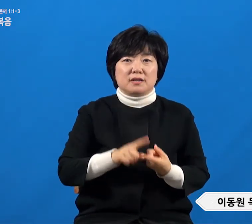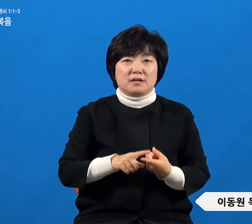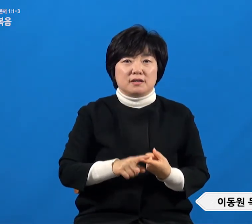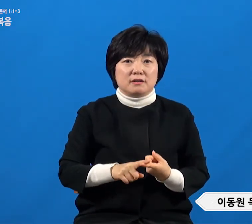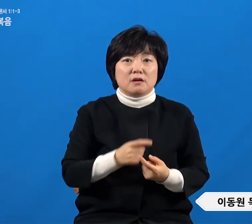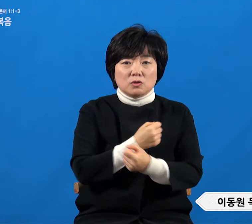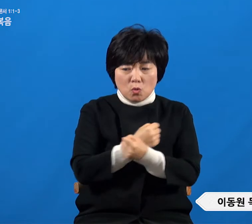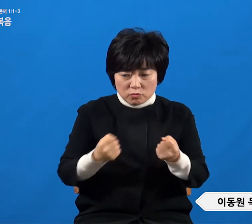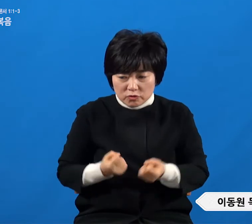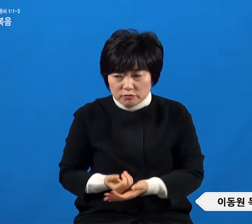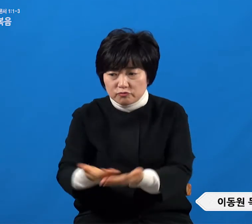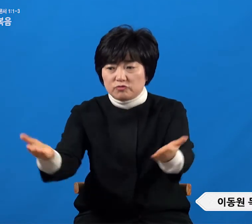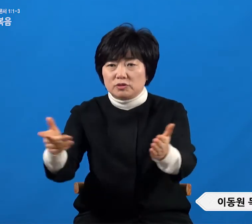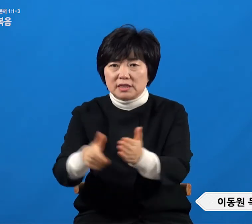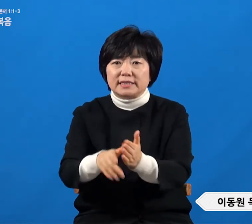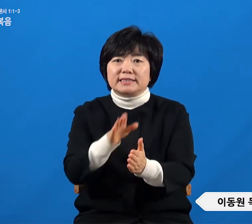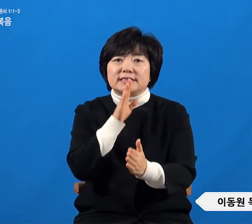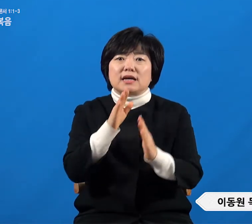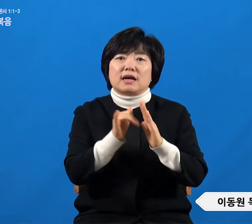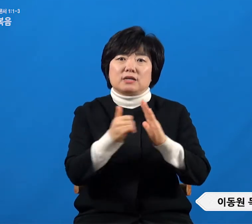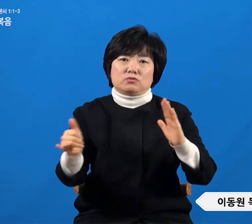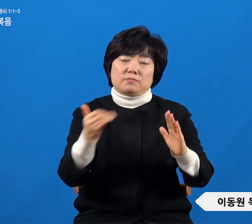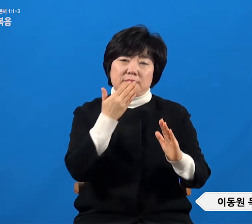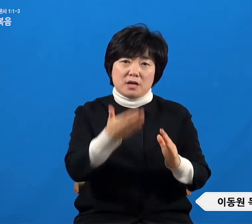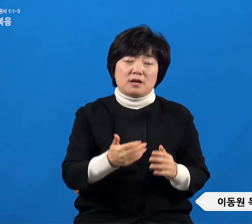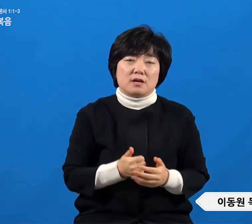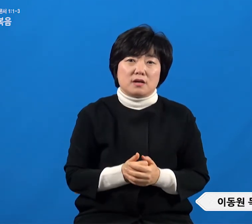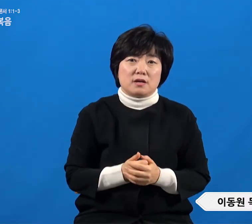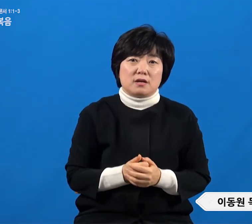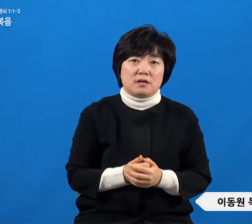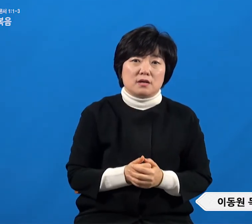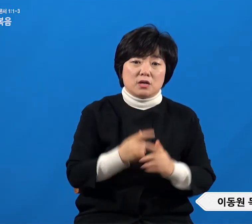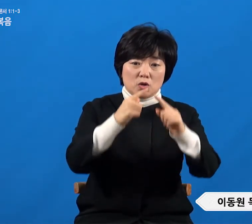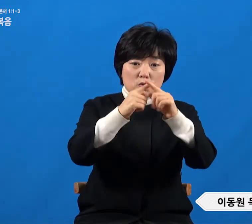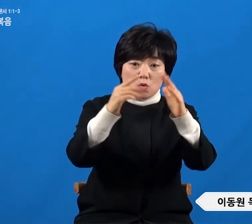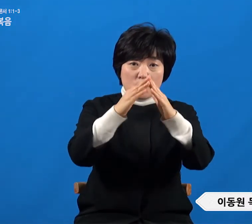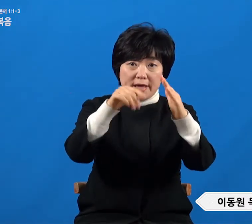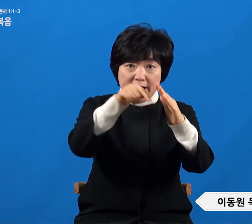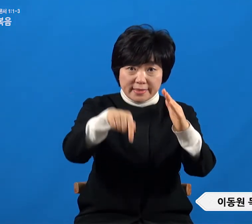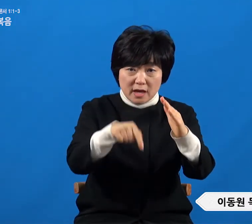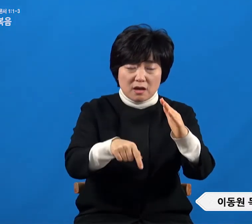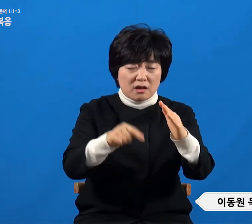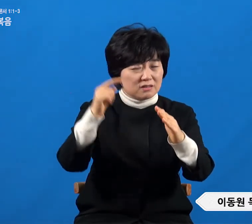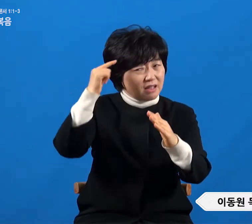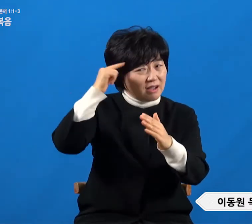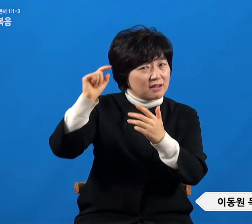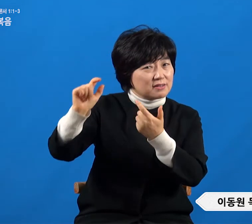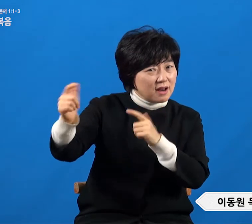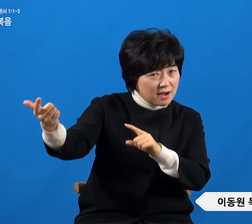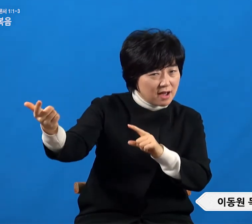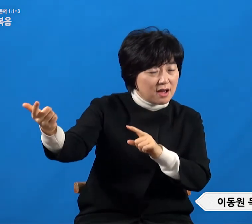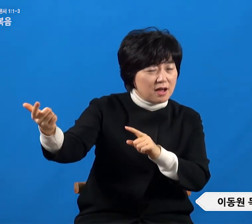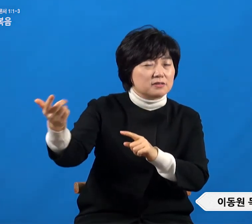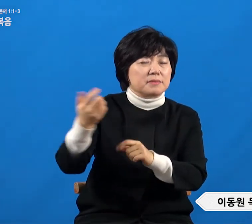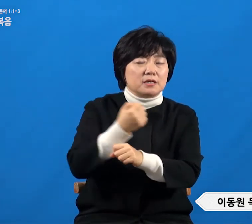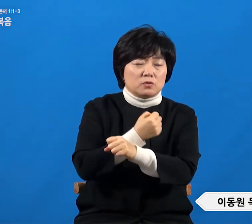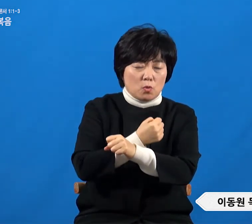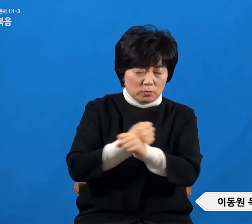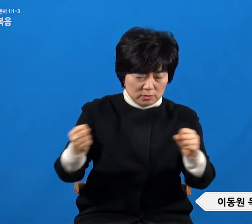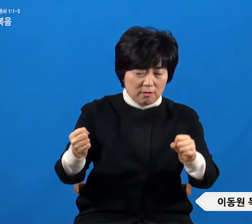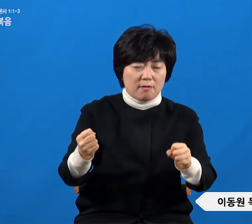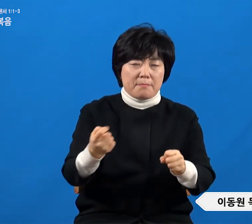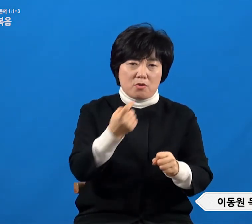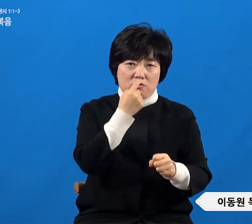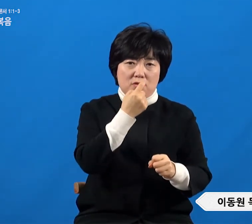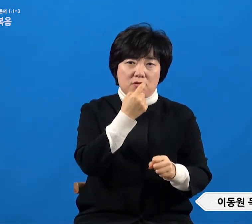우리는 진정한 가족으로 머물 수가 있는 것입니다. 우리 한 교회 안에서도 생각이 다를 수가 있어요. 그러나 용서를 배우지